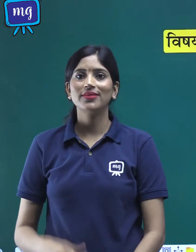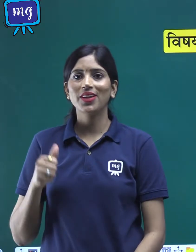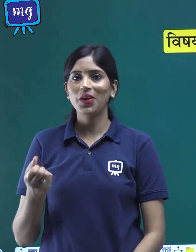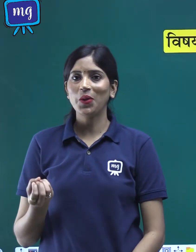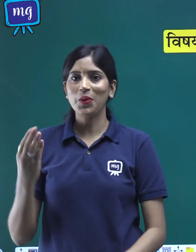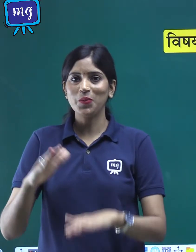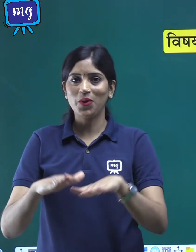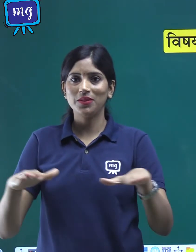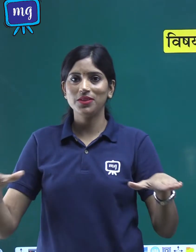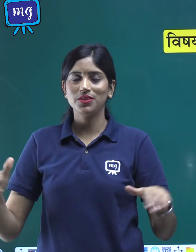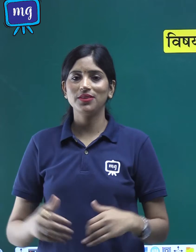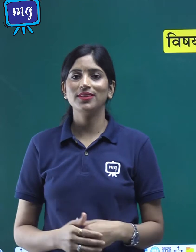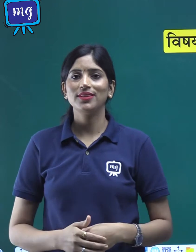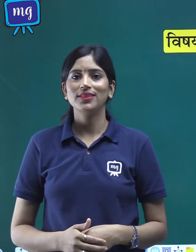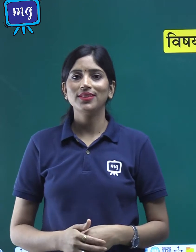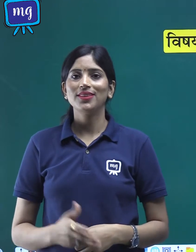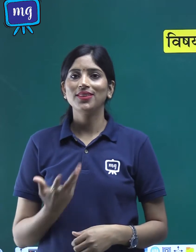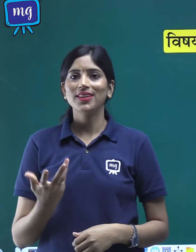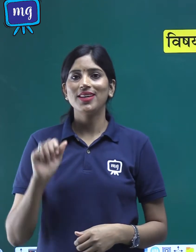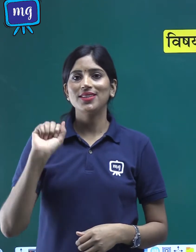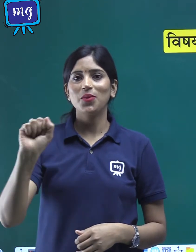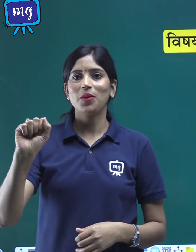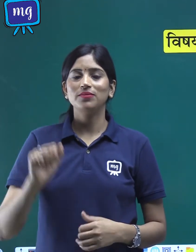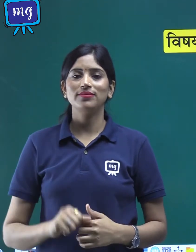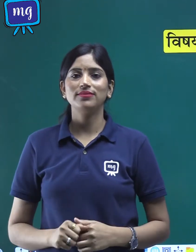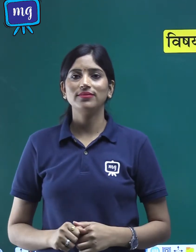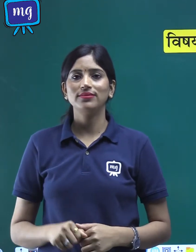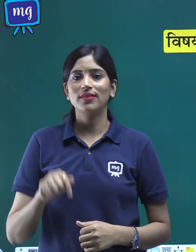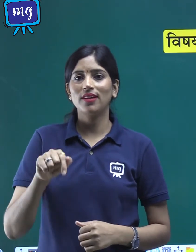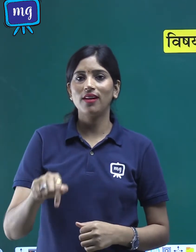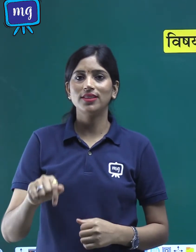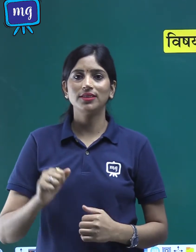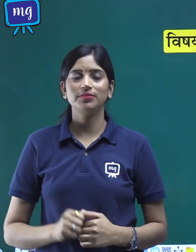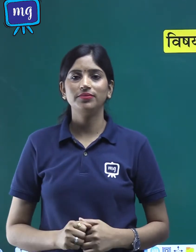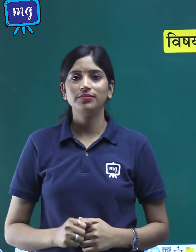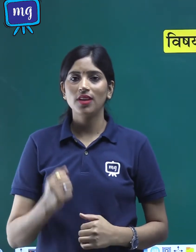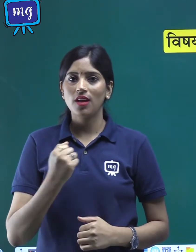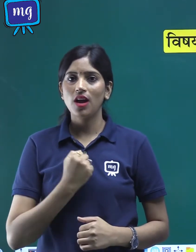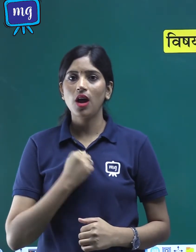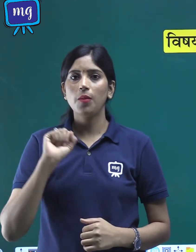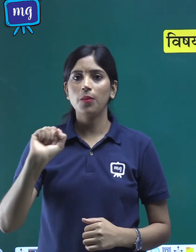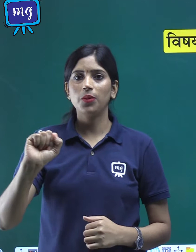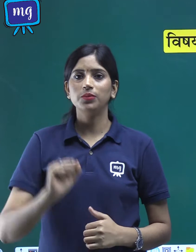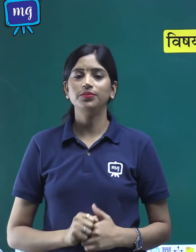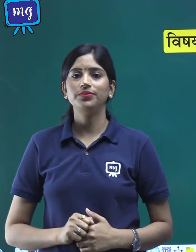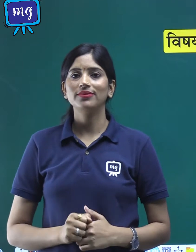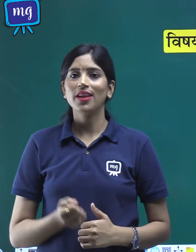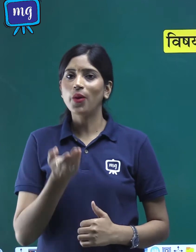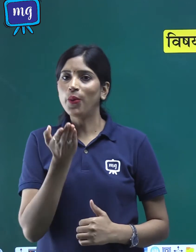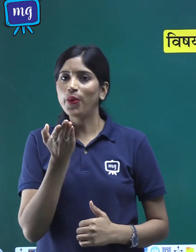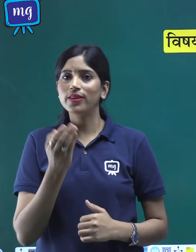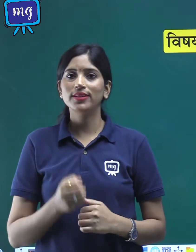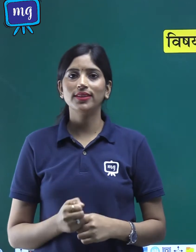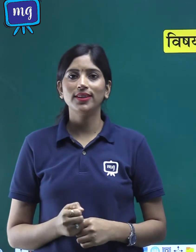गुड मॉर्निंग बच्चों, कैसे हो आप। आज हम आपको